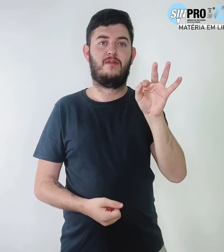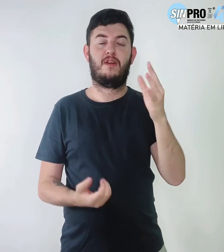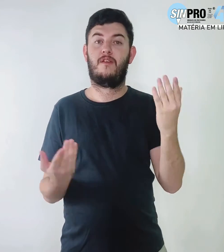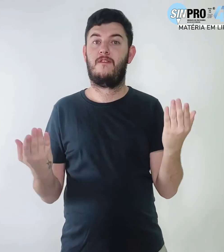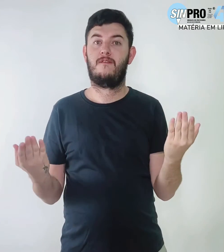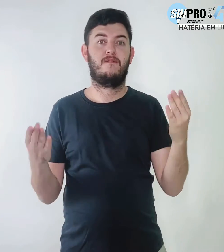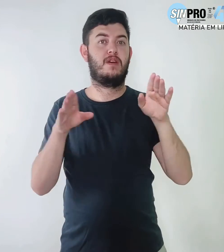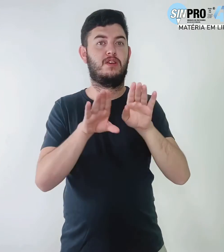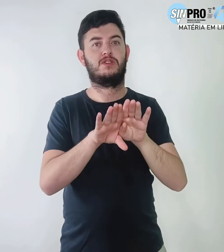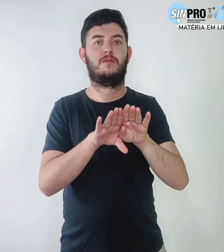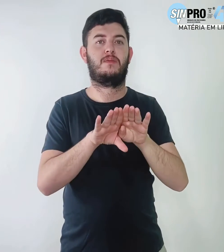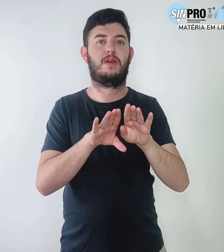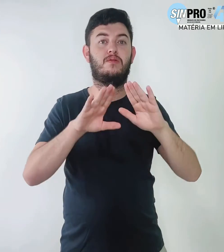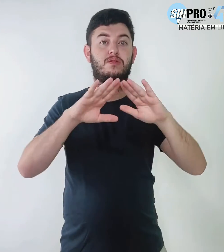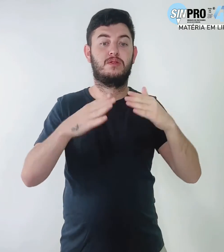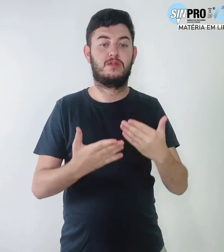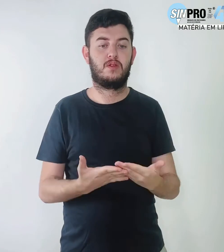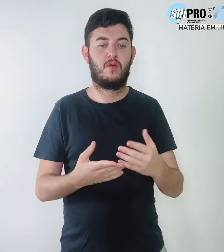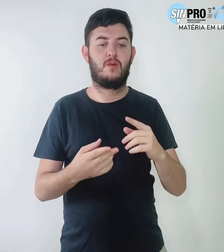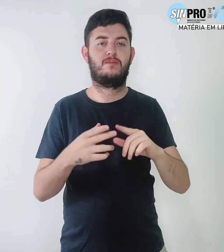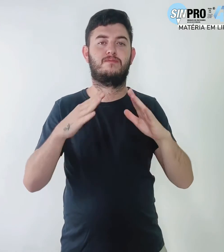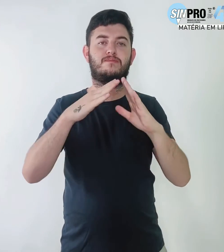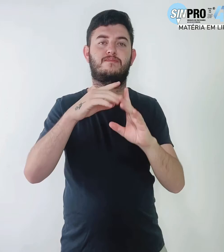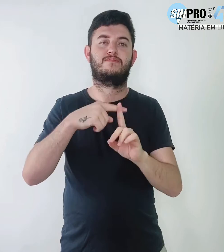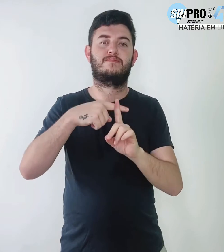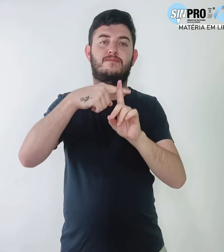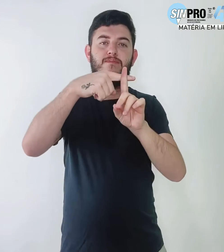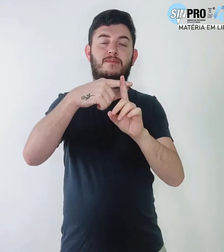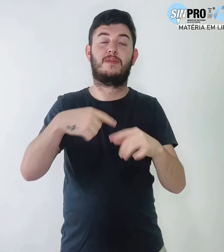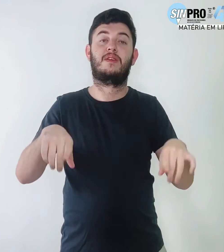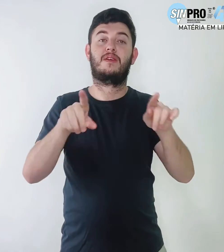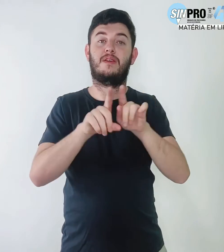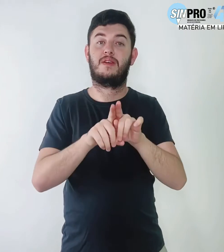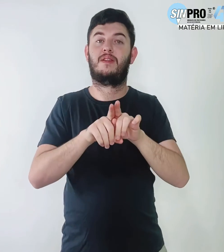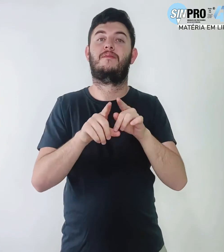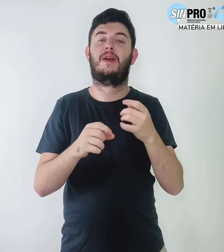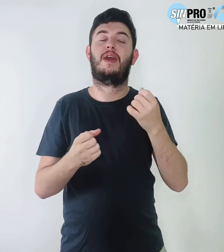fechamento imediato de escolas, igrejas e academias.